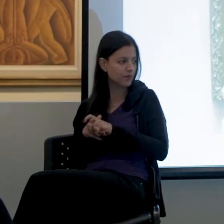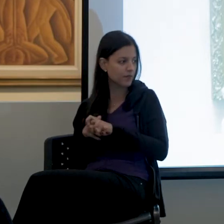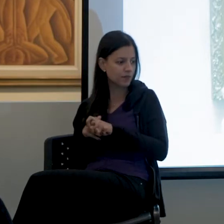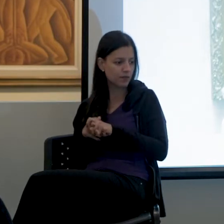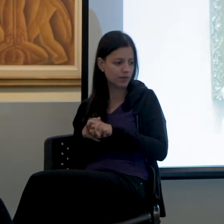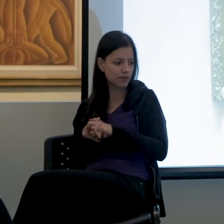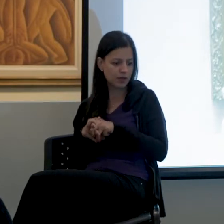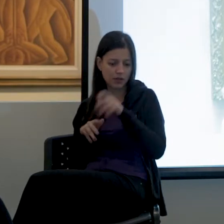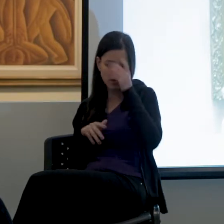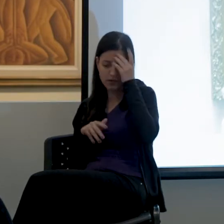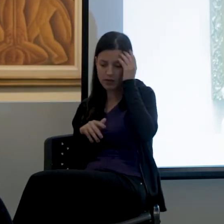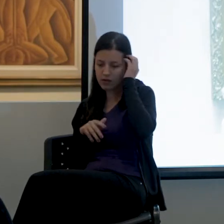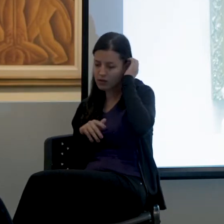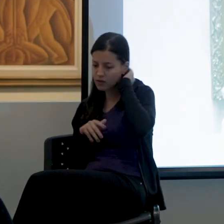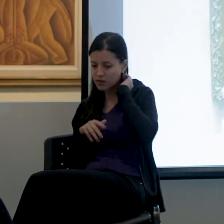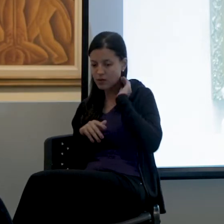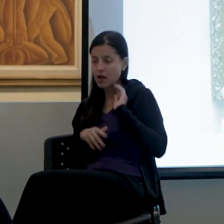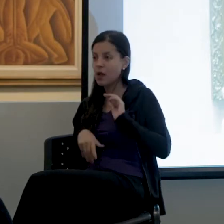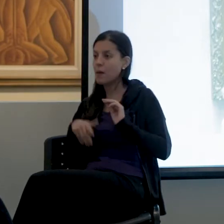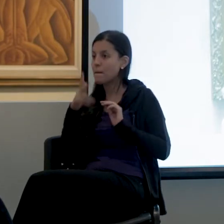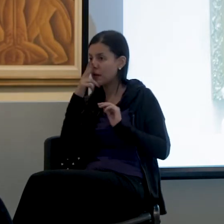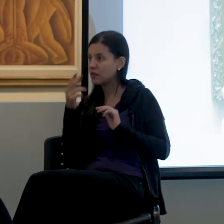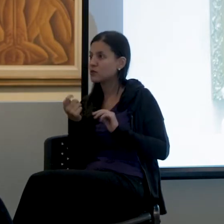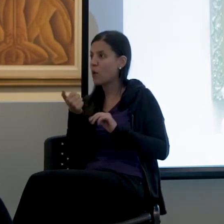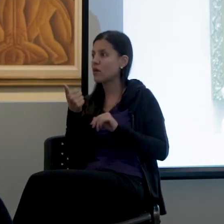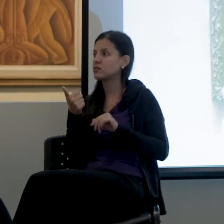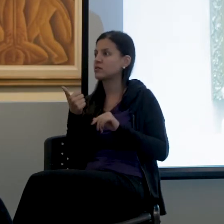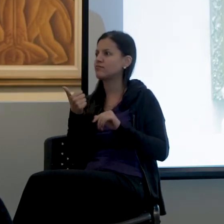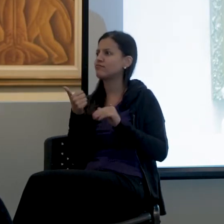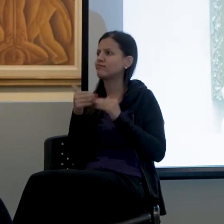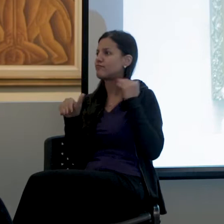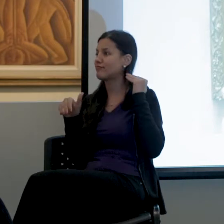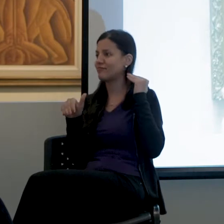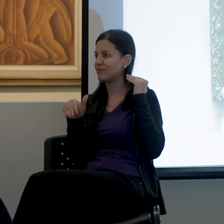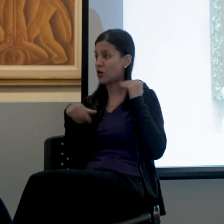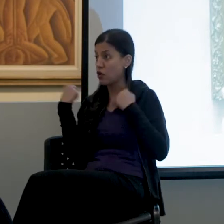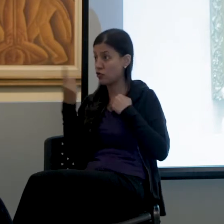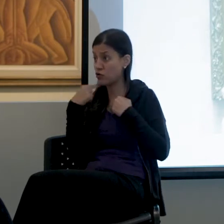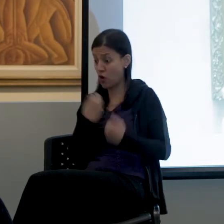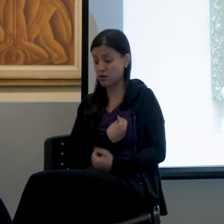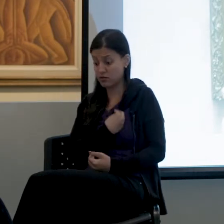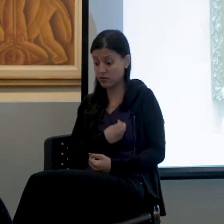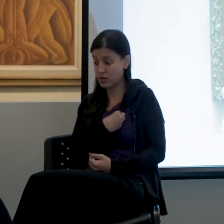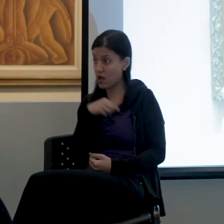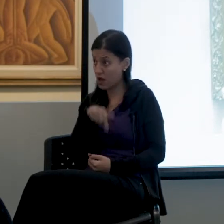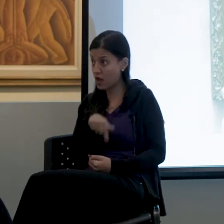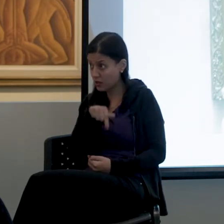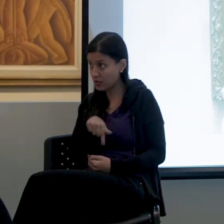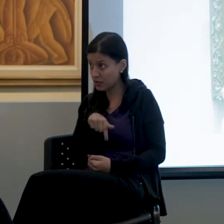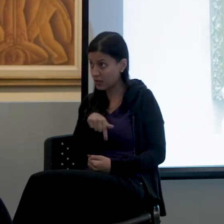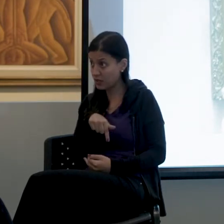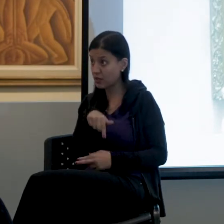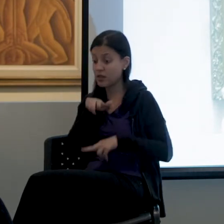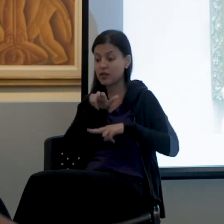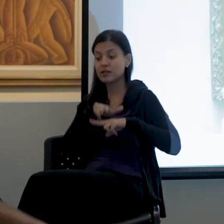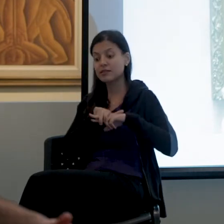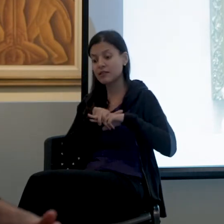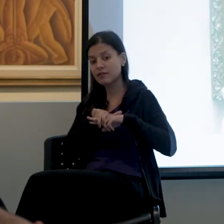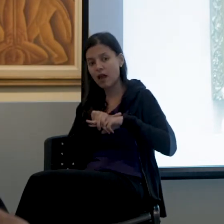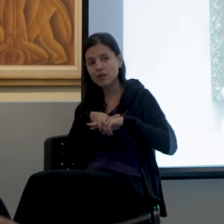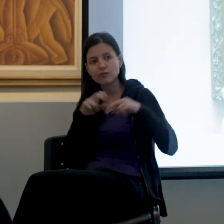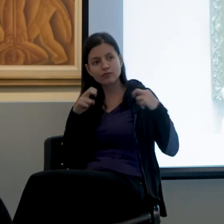É quase um contrassenso para nós que estamos aqui, hoje, sentados neste